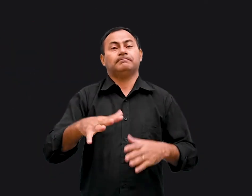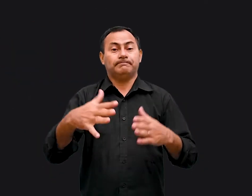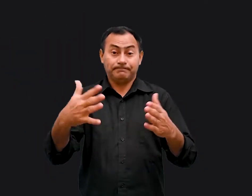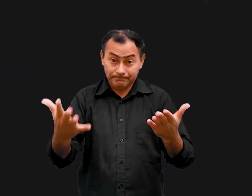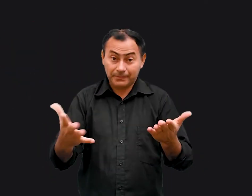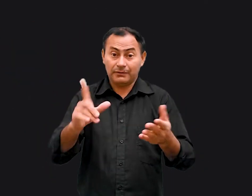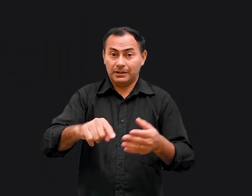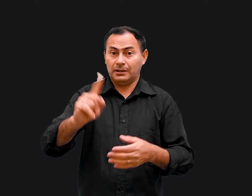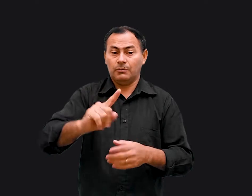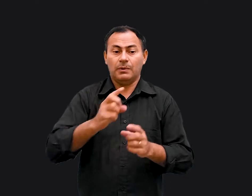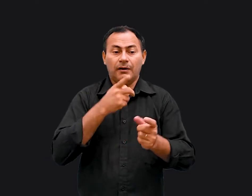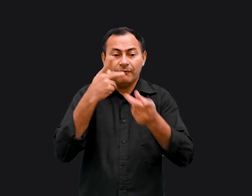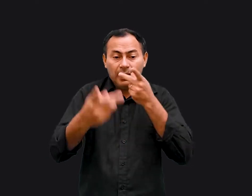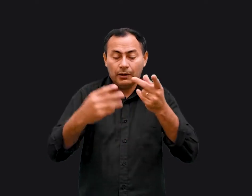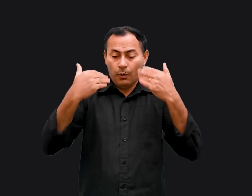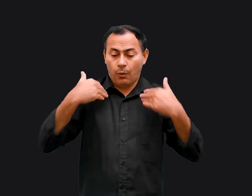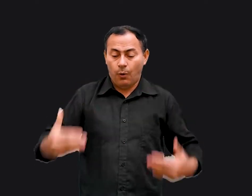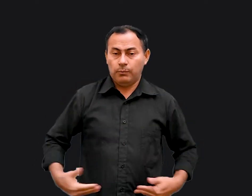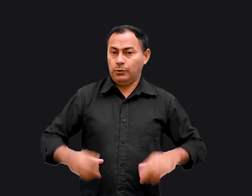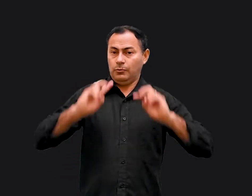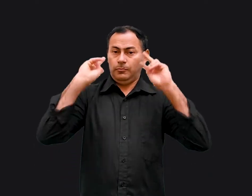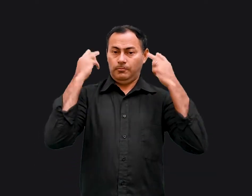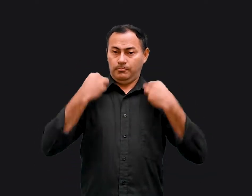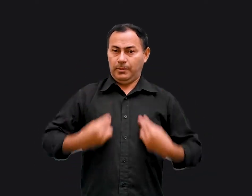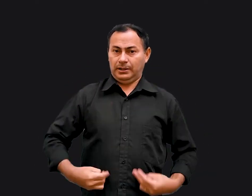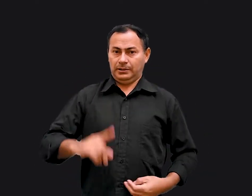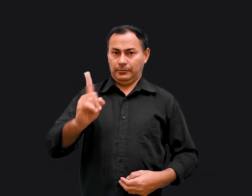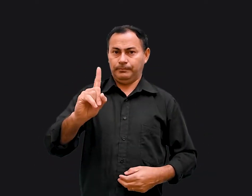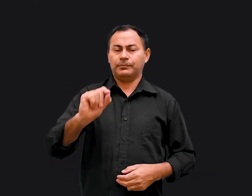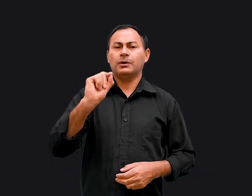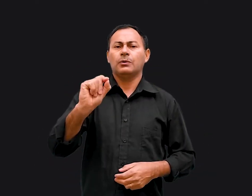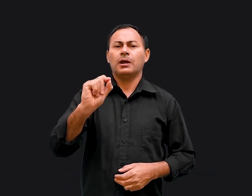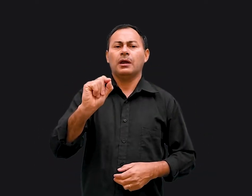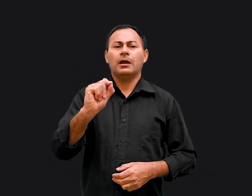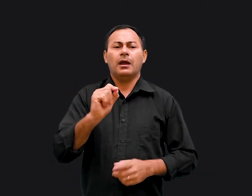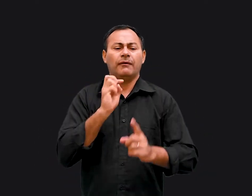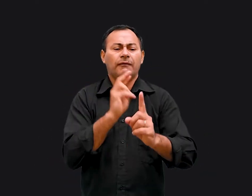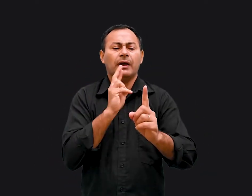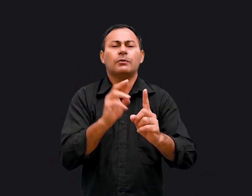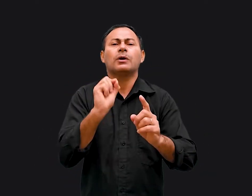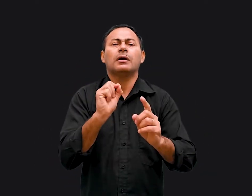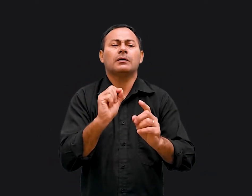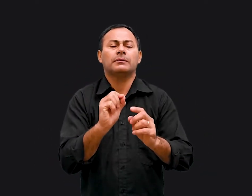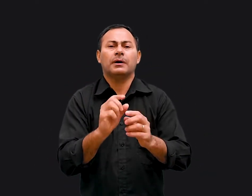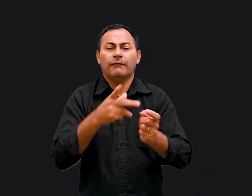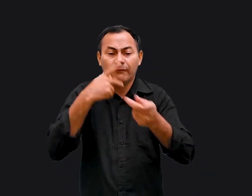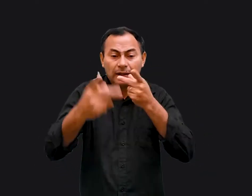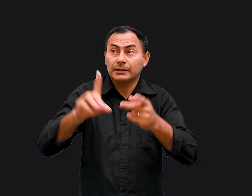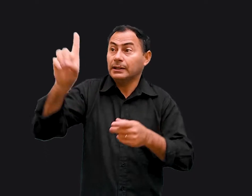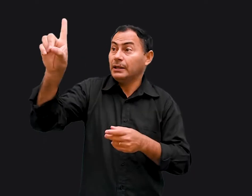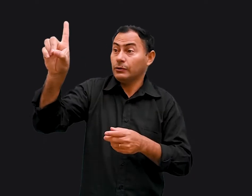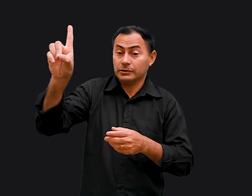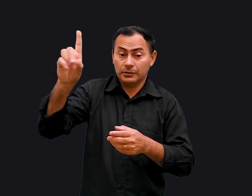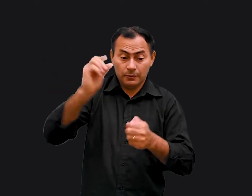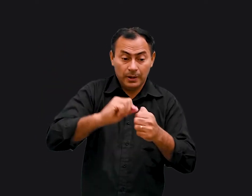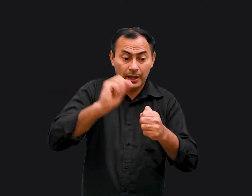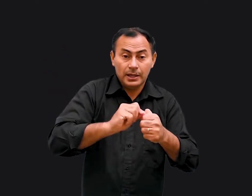provavelmente não se refere ao corpo humano. Então, a que isso se refere? Quando diz ali que Deus criou o homem à sua imagem